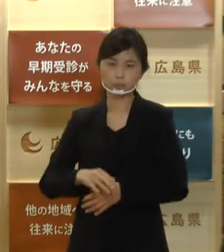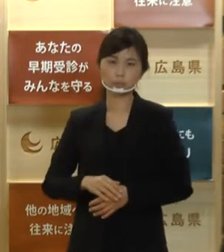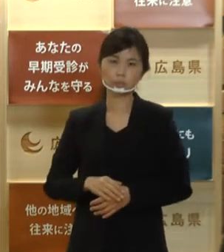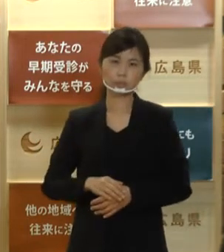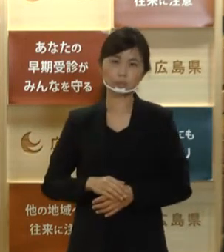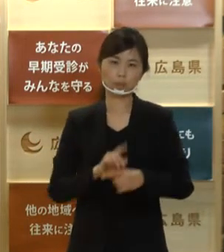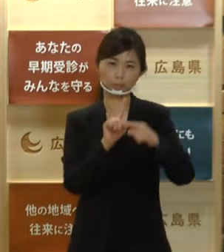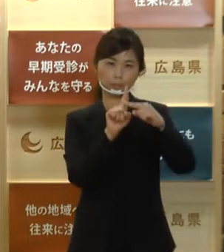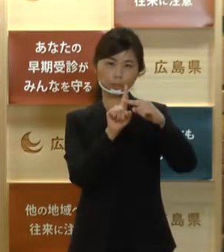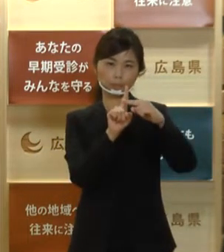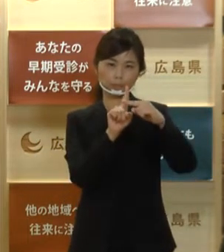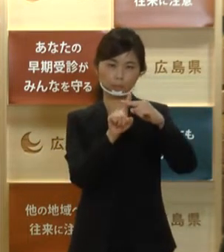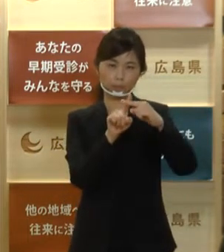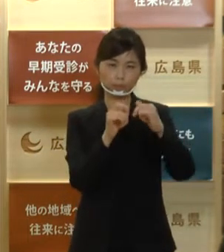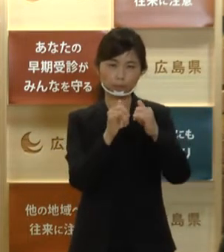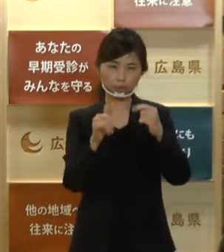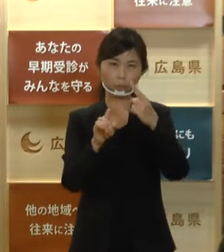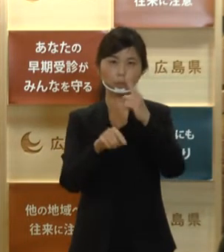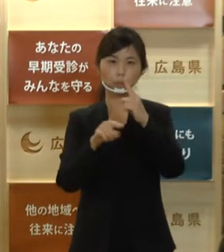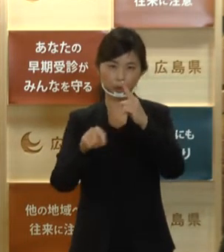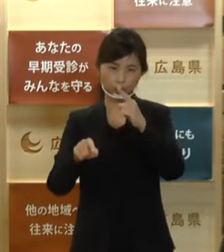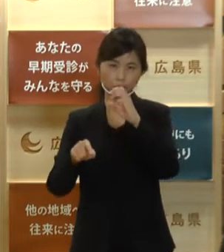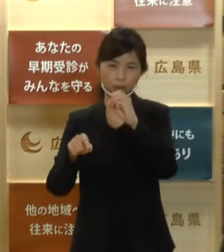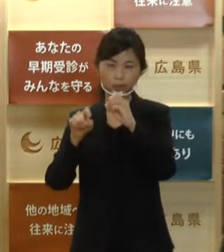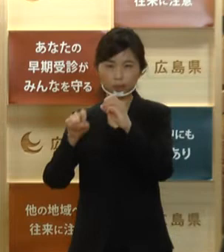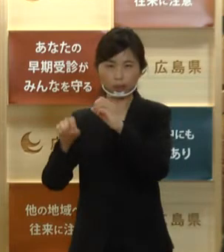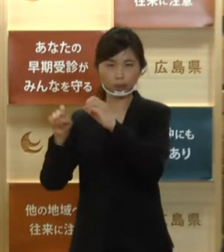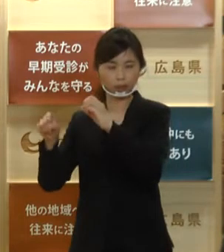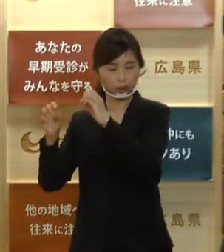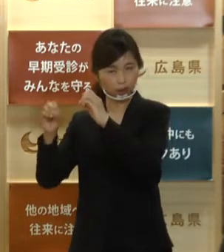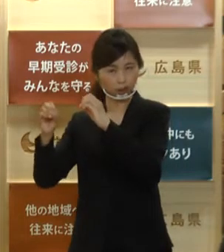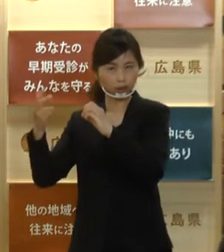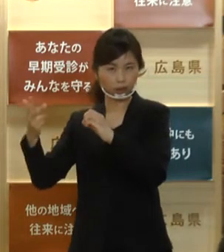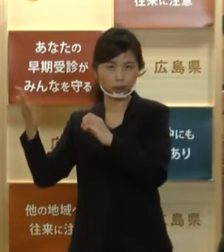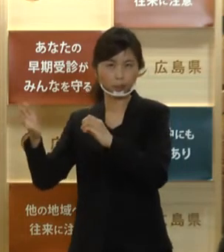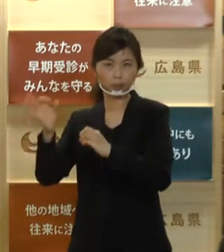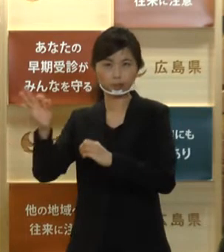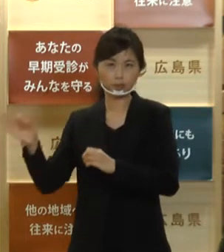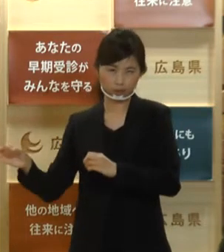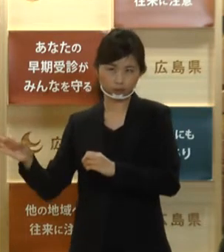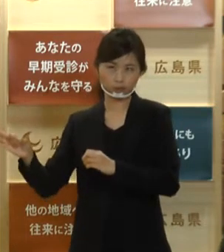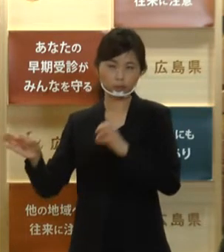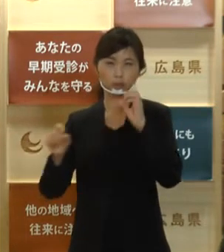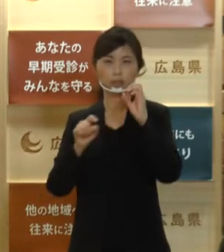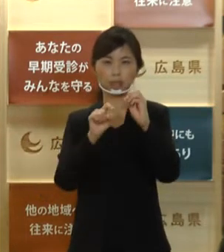性者は1人、陽性率は 0.07%